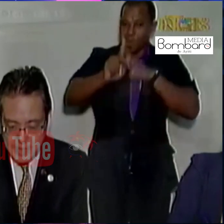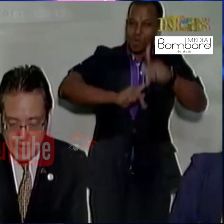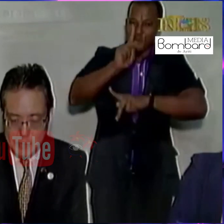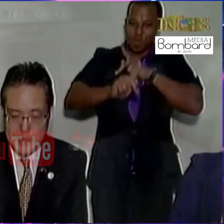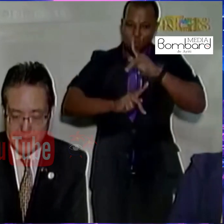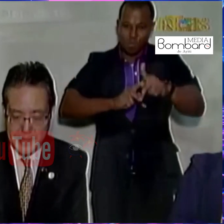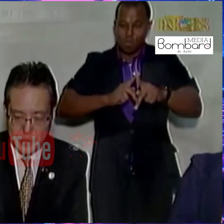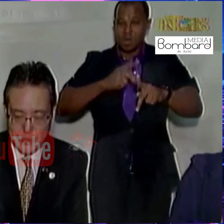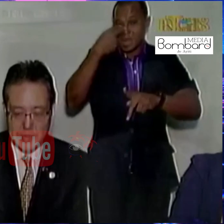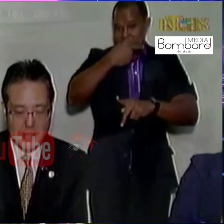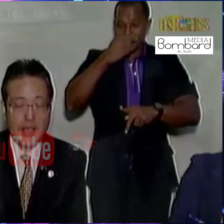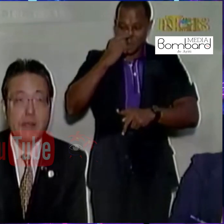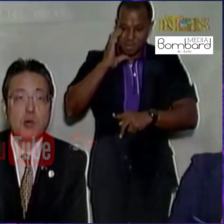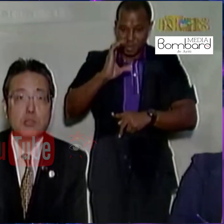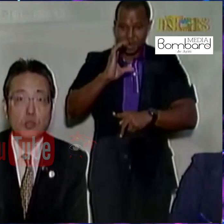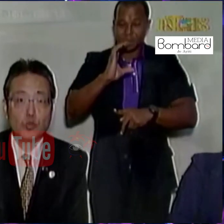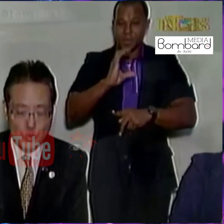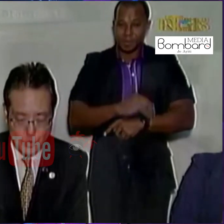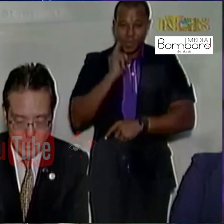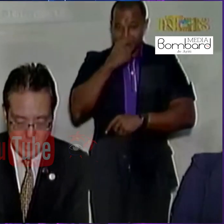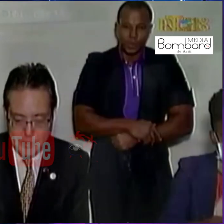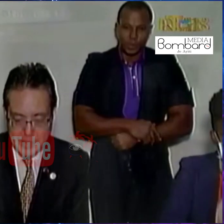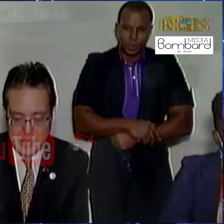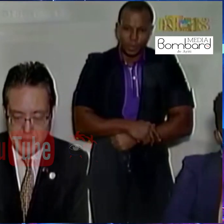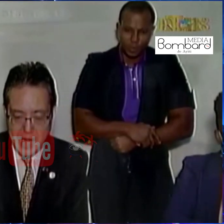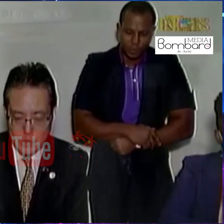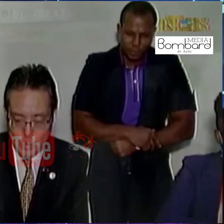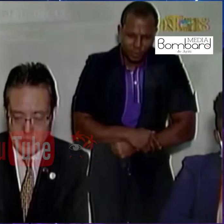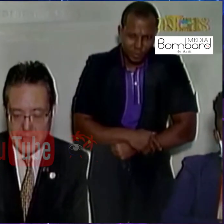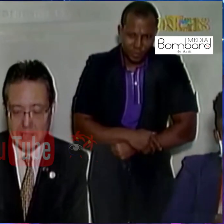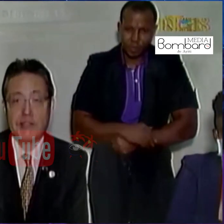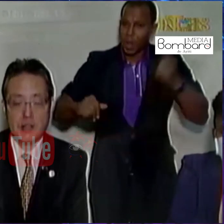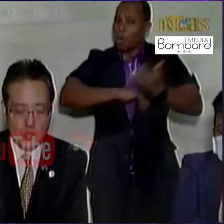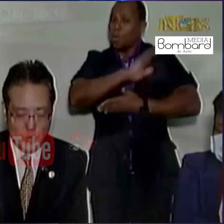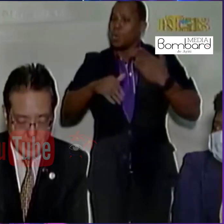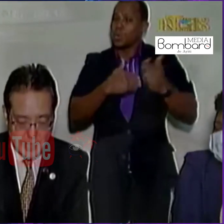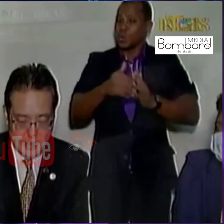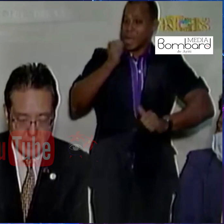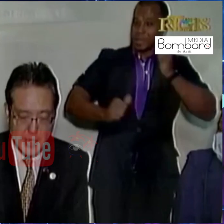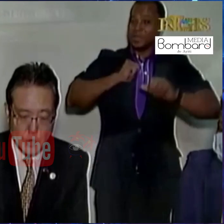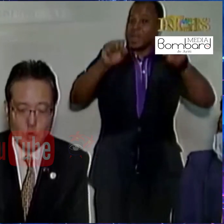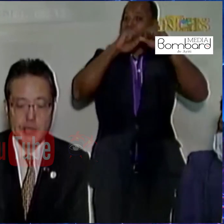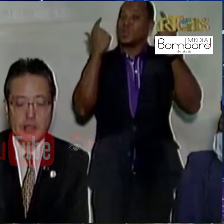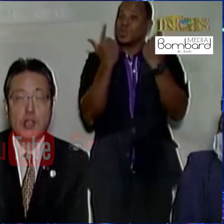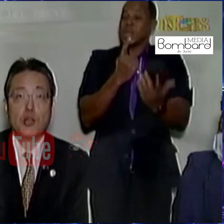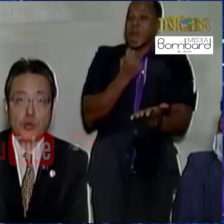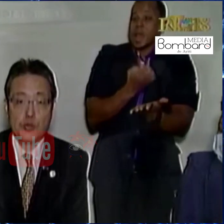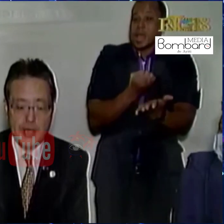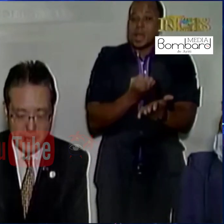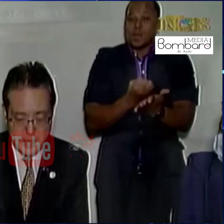personnes à mobilité réduite qui répondent toujours pour participer à toutes les activités sociales,